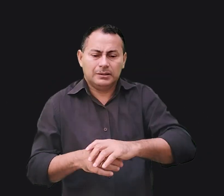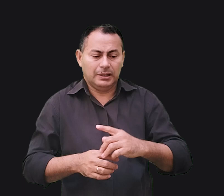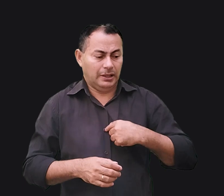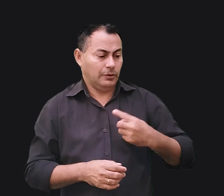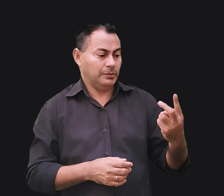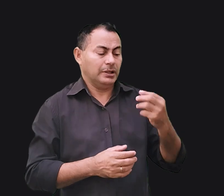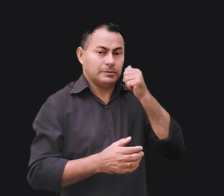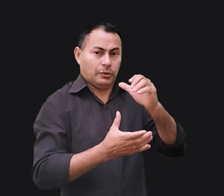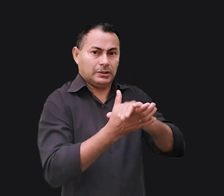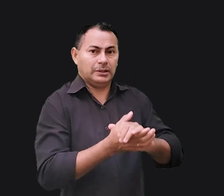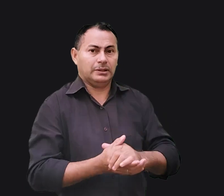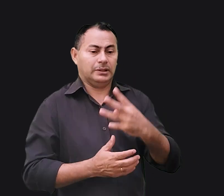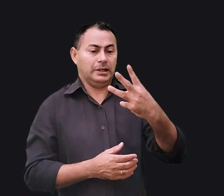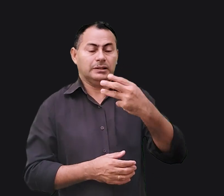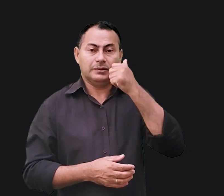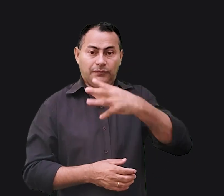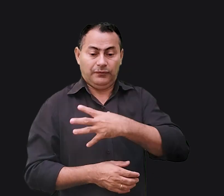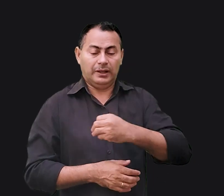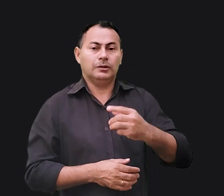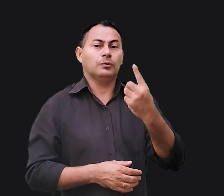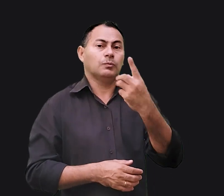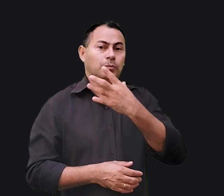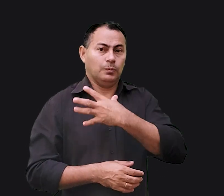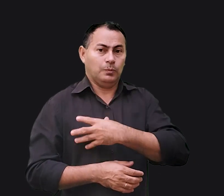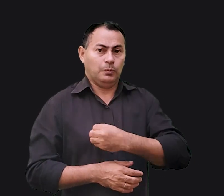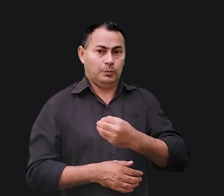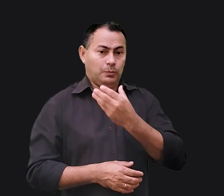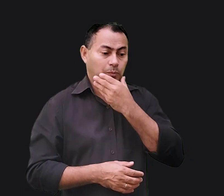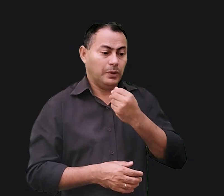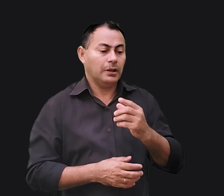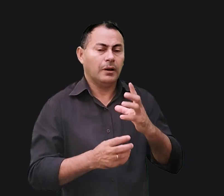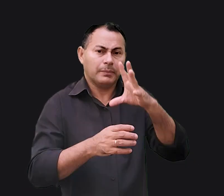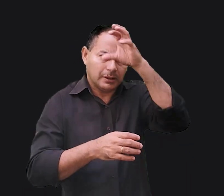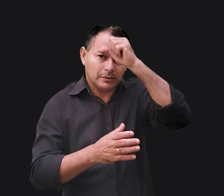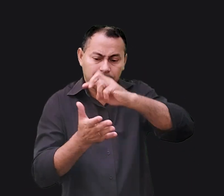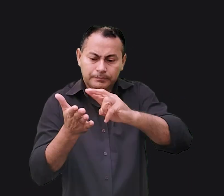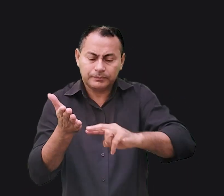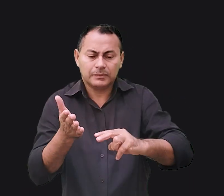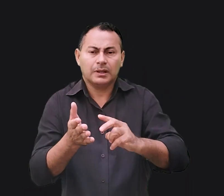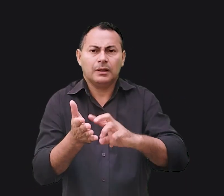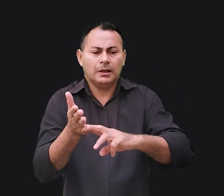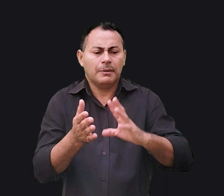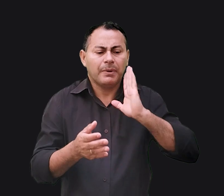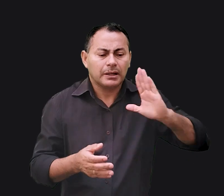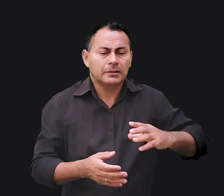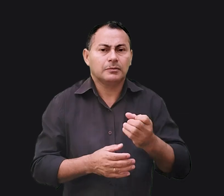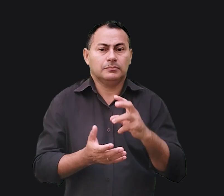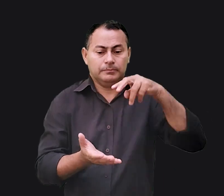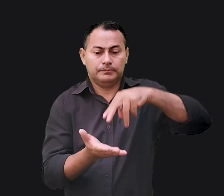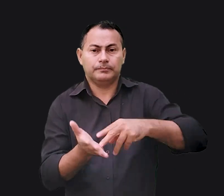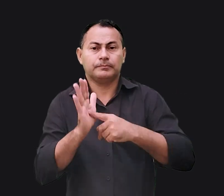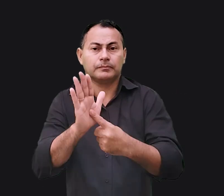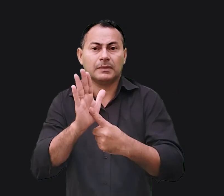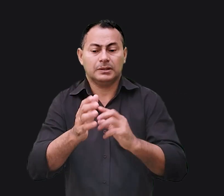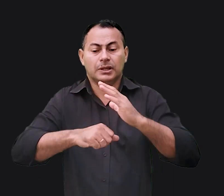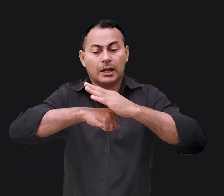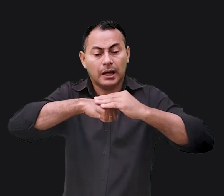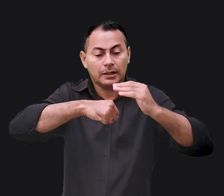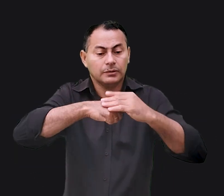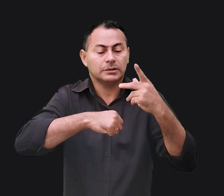filhas e 2 filhos. Da leitura de vários livros aprendemos que é bom para as crianças presenciarem demonstrações de carinho entre os seus